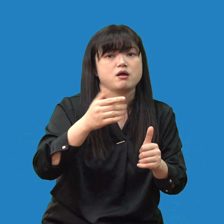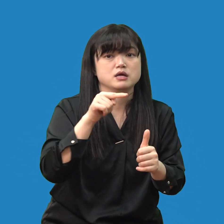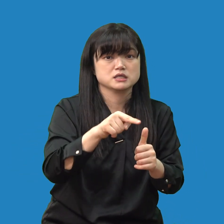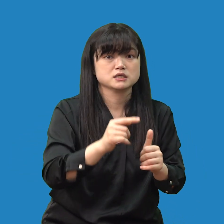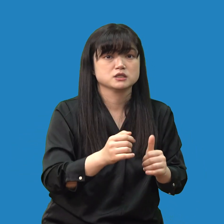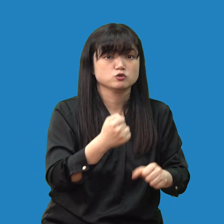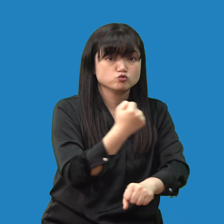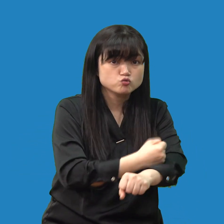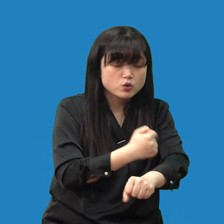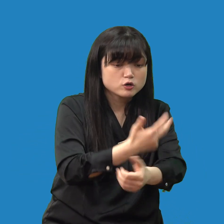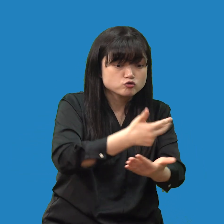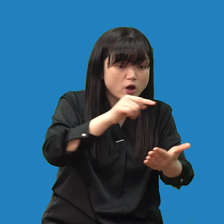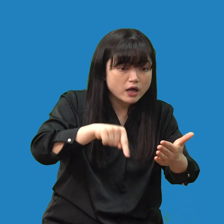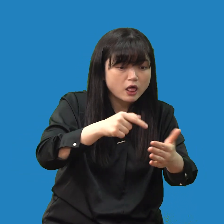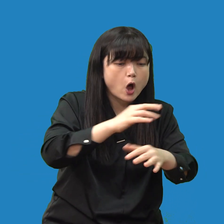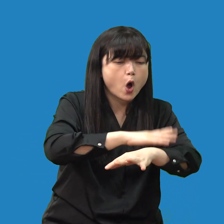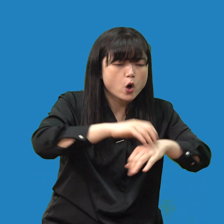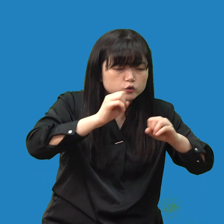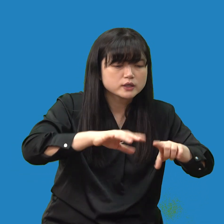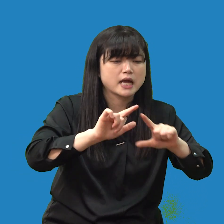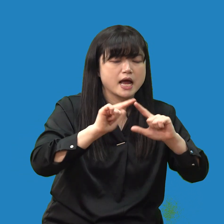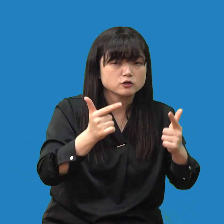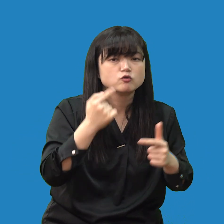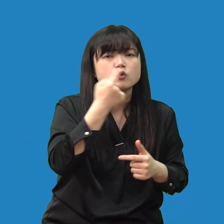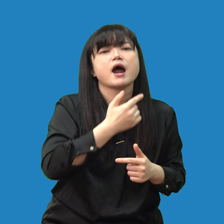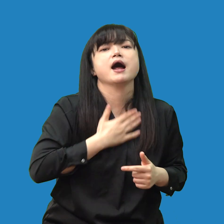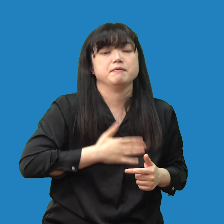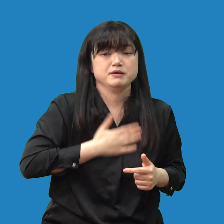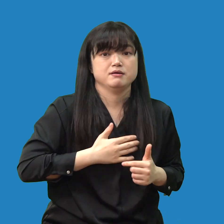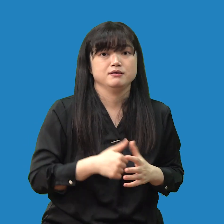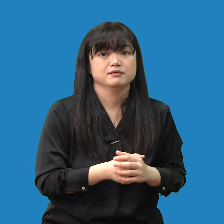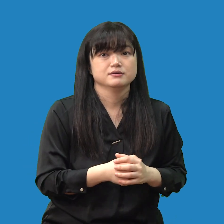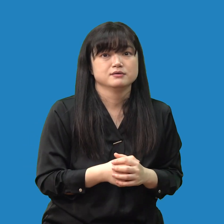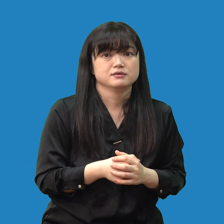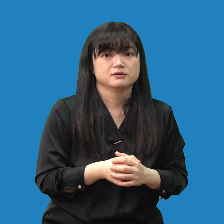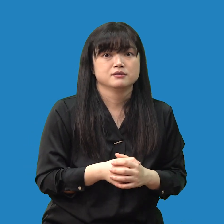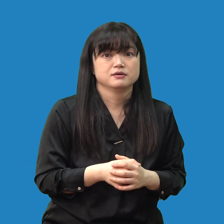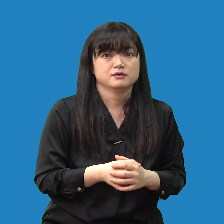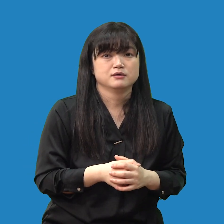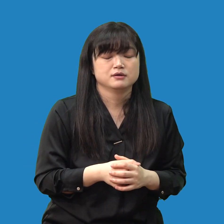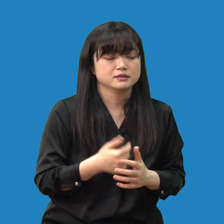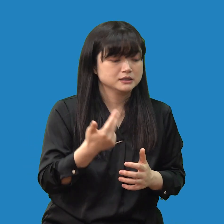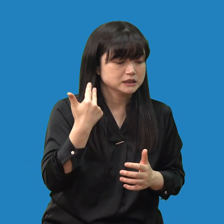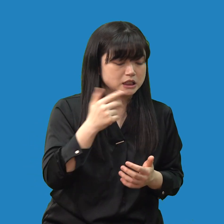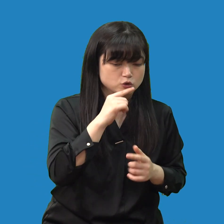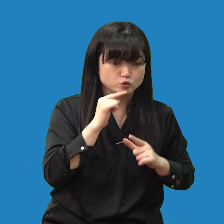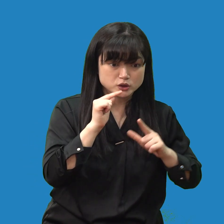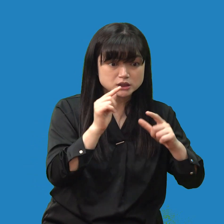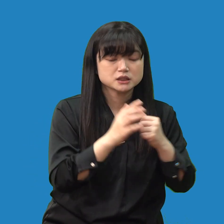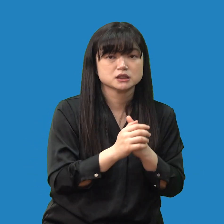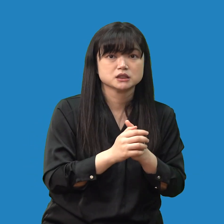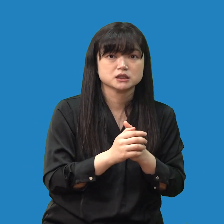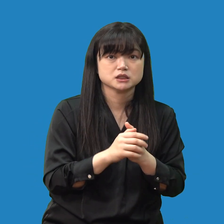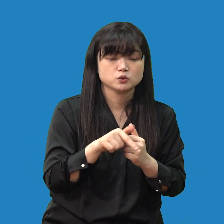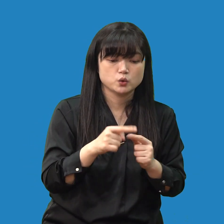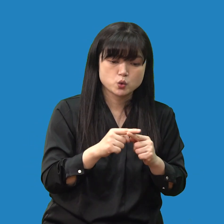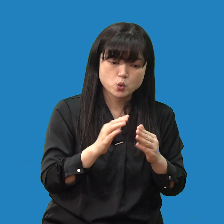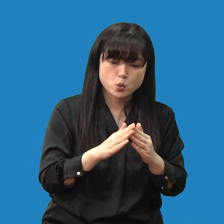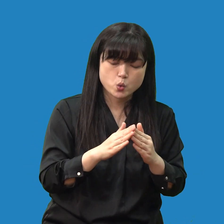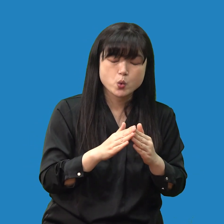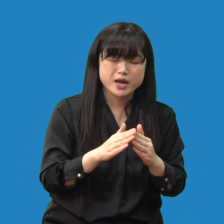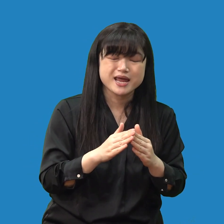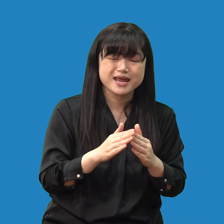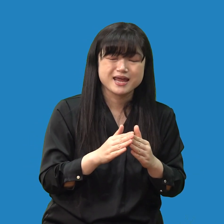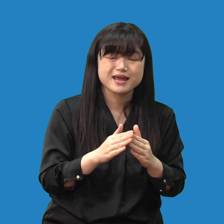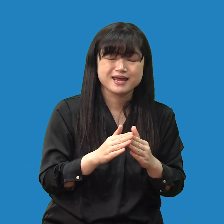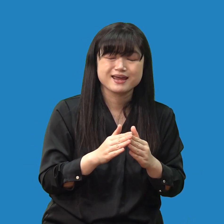이는 너희 수고가 주 안에서 헛되지 않은 줄 알미니라. 지난 주일에 우리 교회 출신